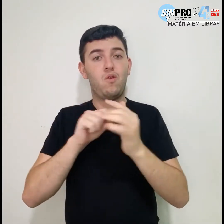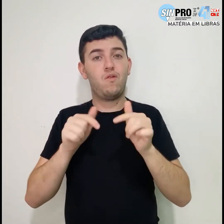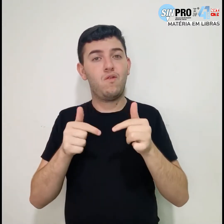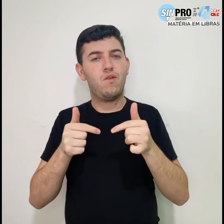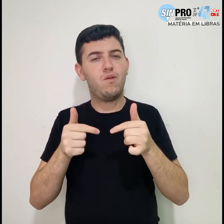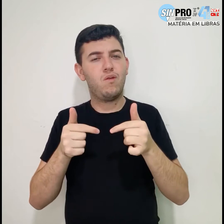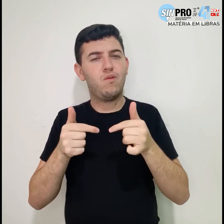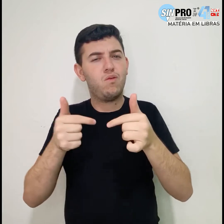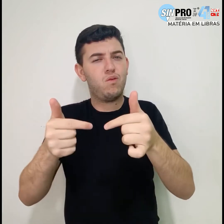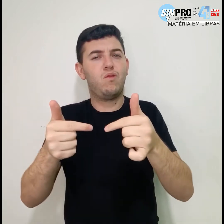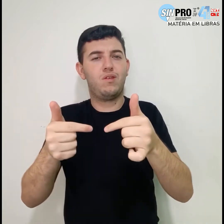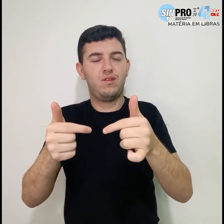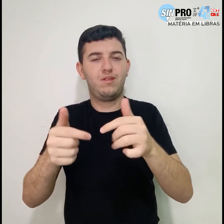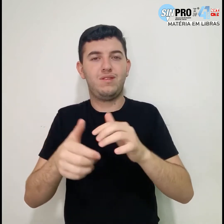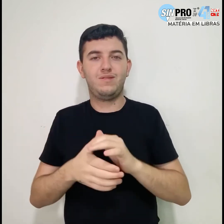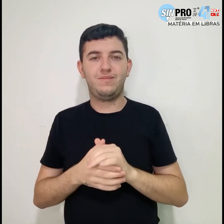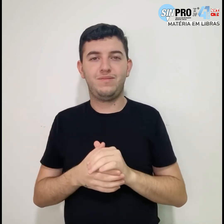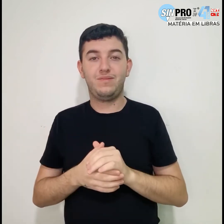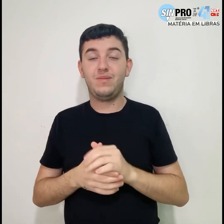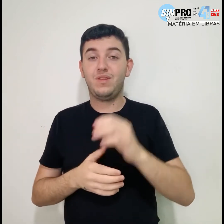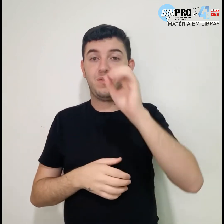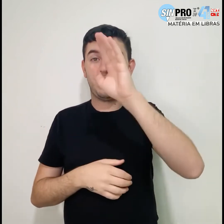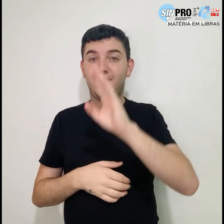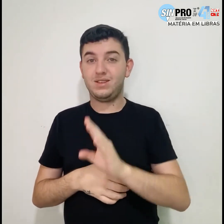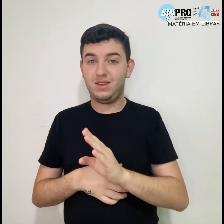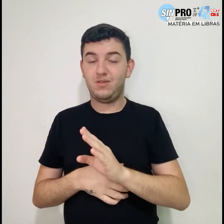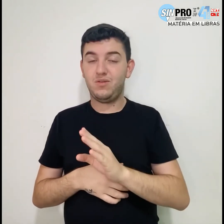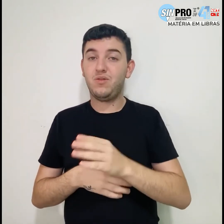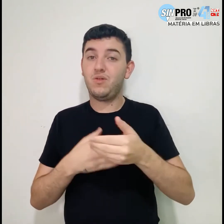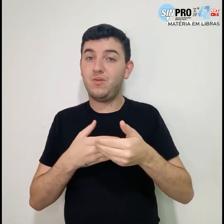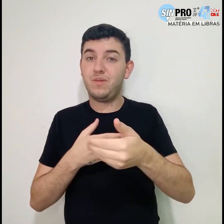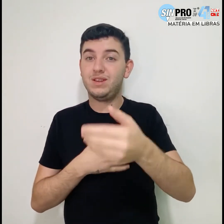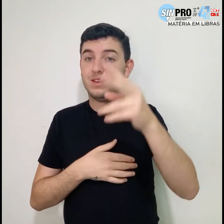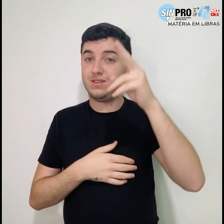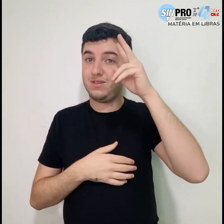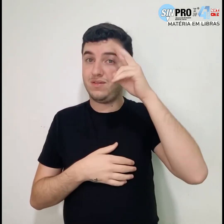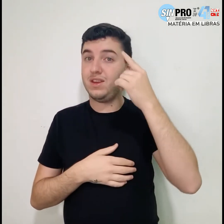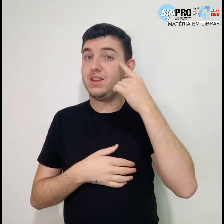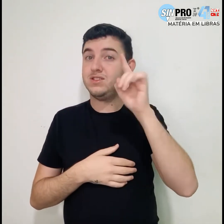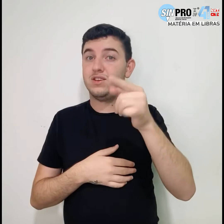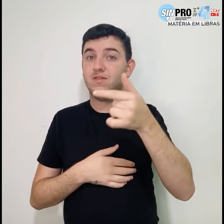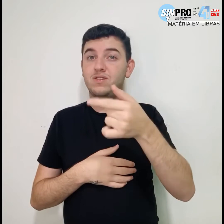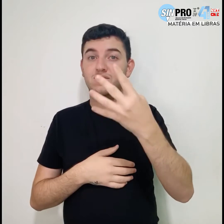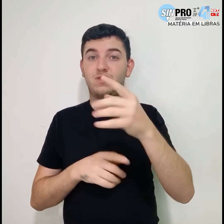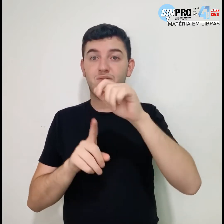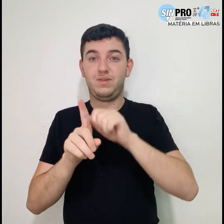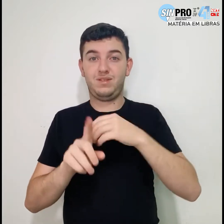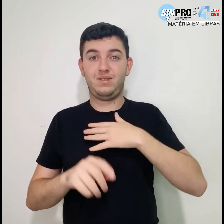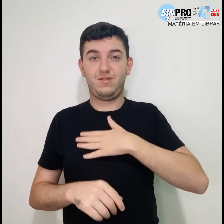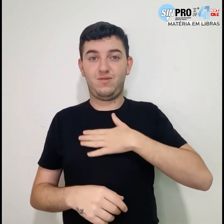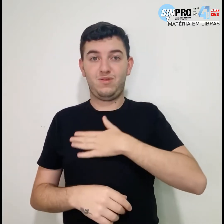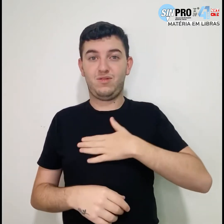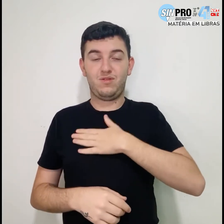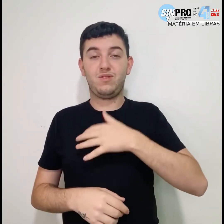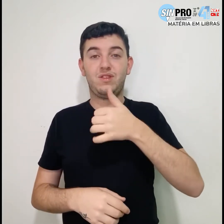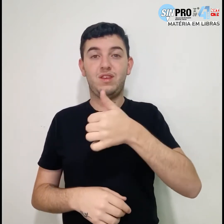O Brasil inicia a segunda-feira, 24 de agosto, com mais de 115 mil mortes por coronavírus